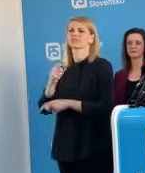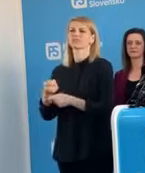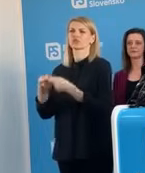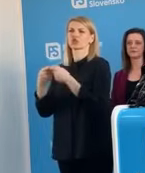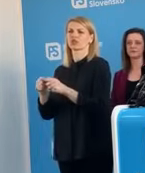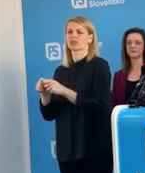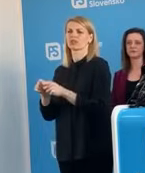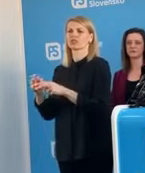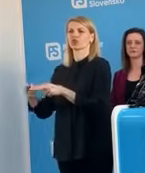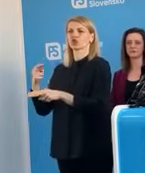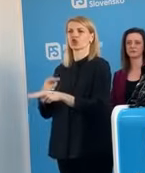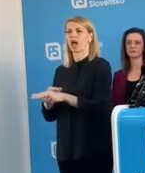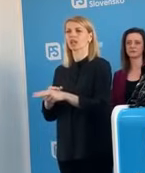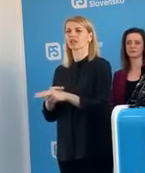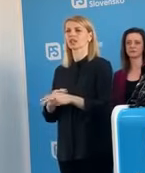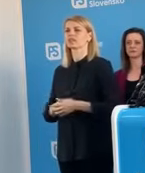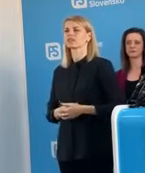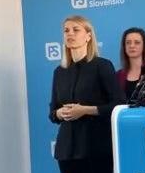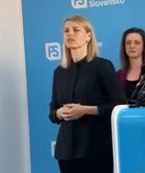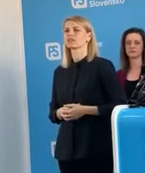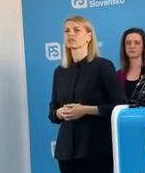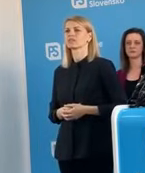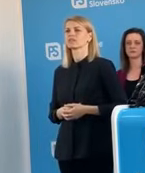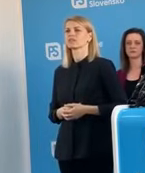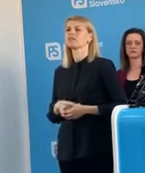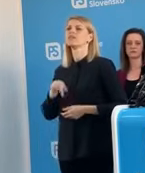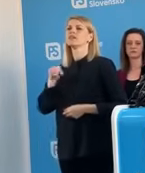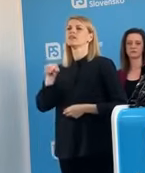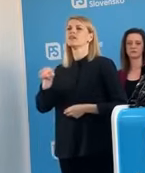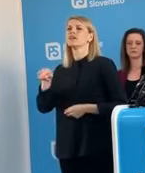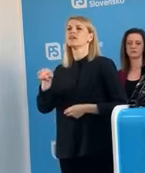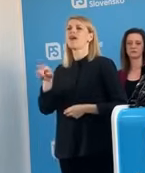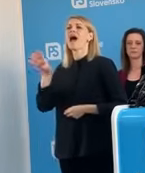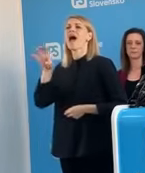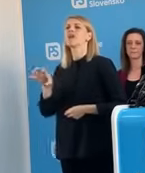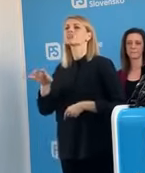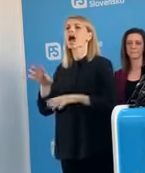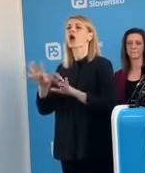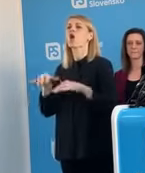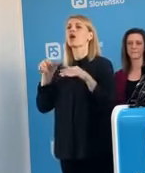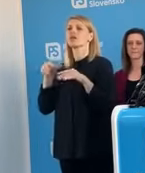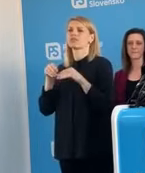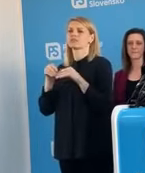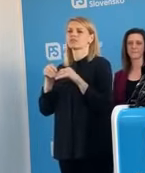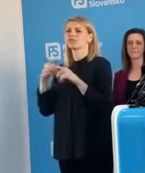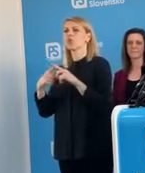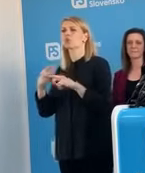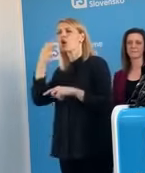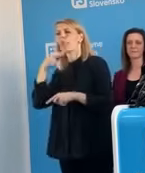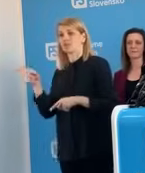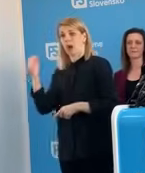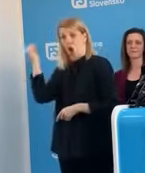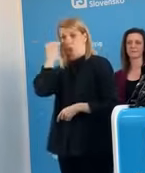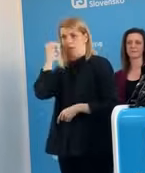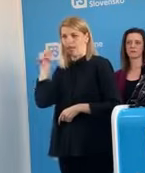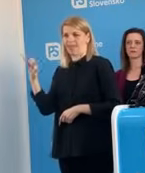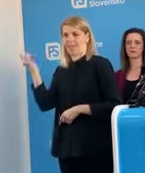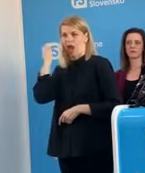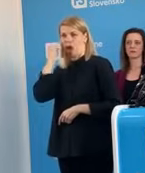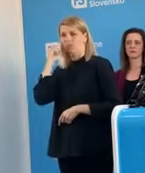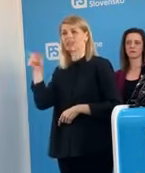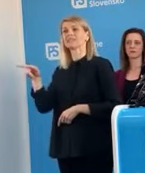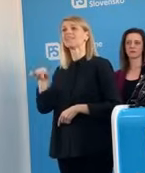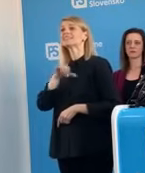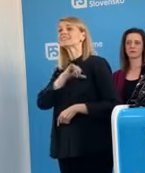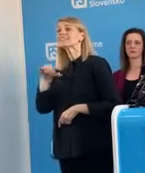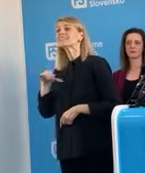Naozaj s ospravedlnením takáto hlúpa Európska komisia nie je. Sama musí